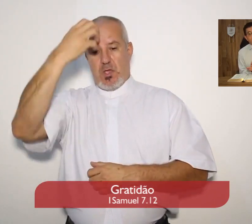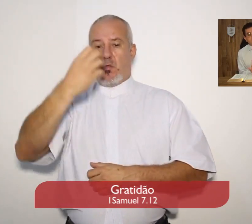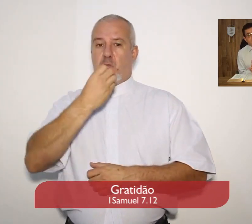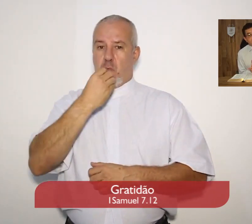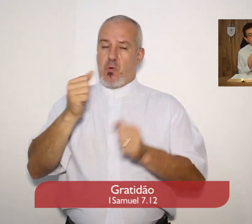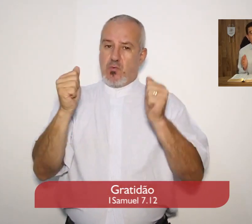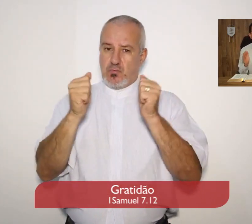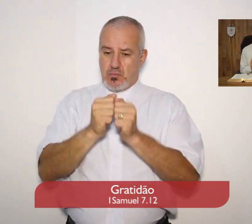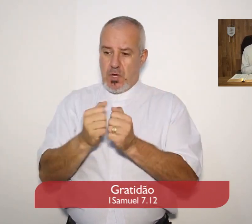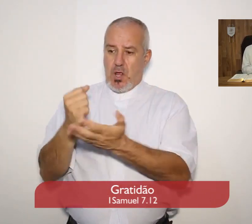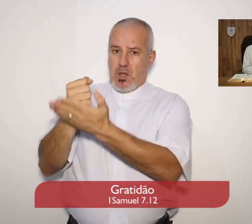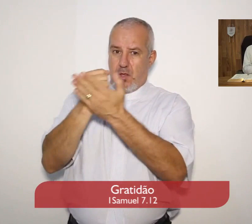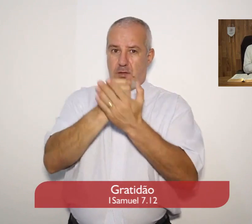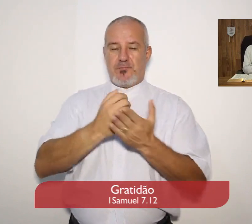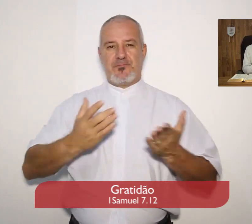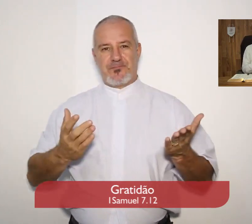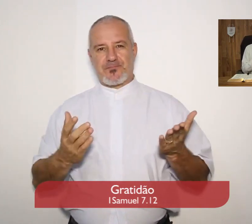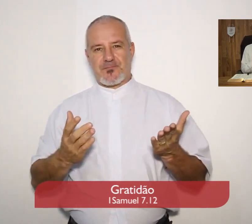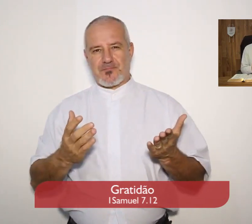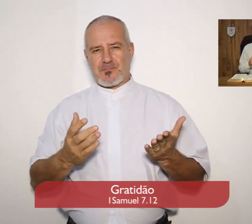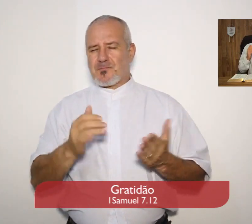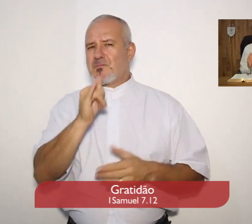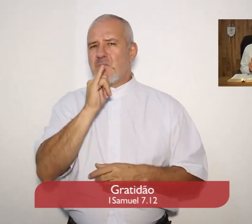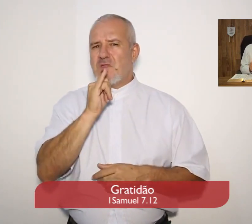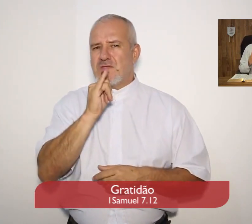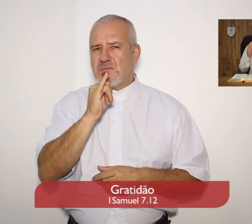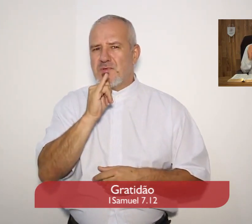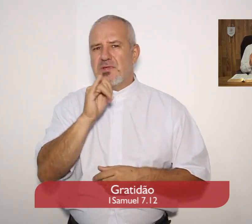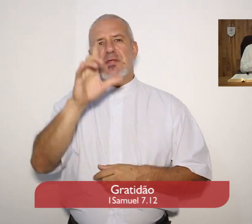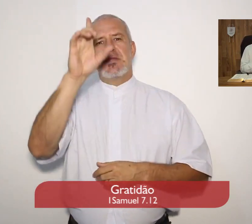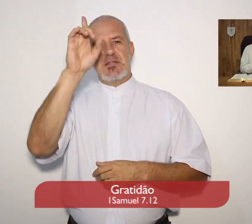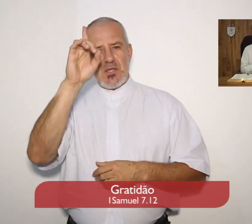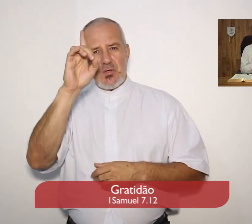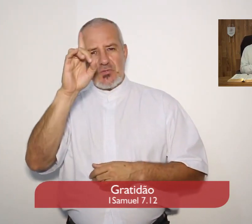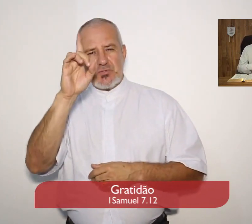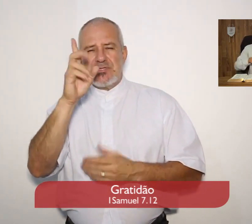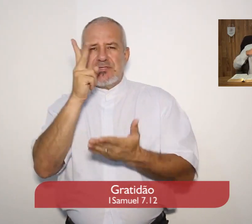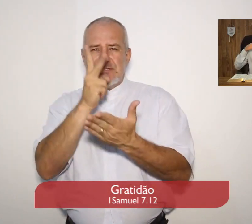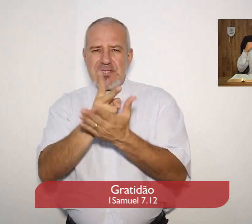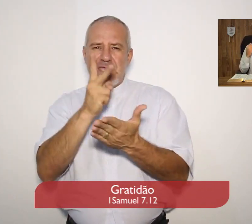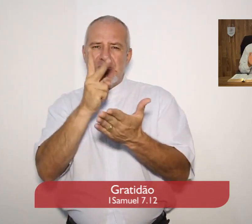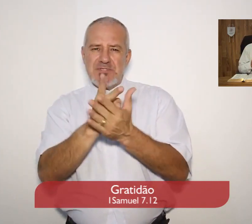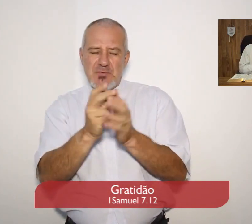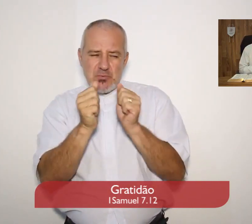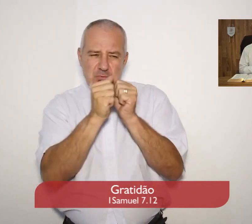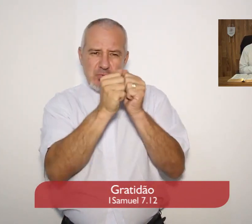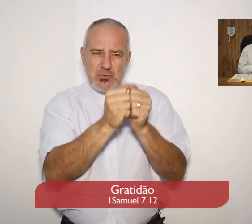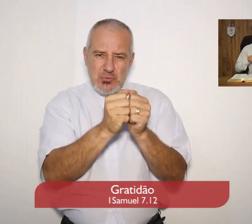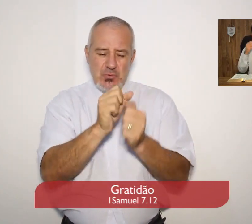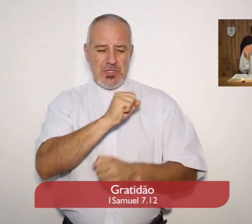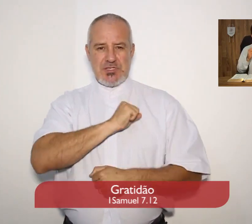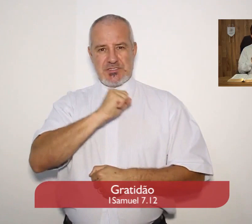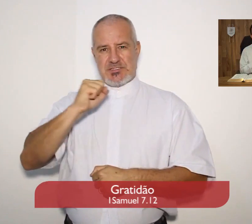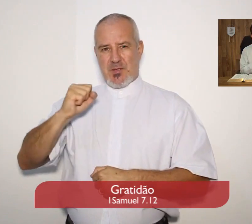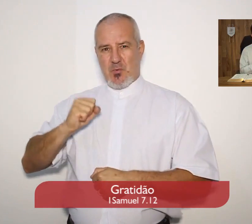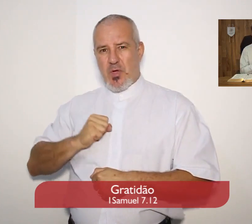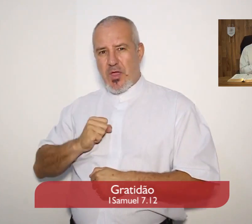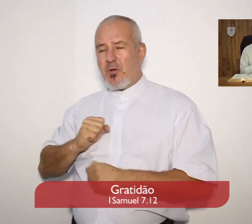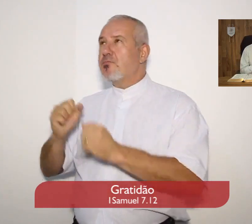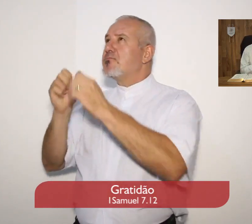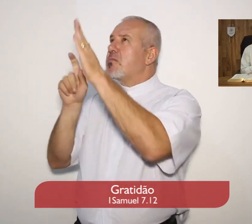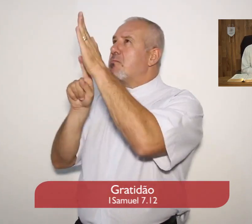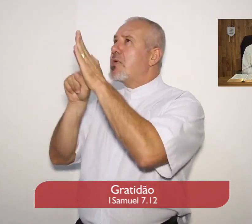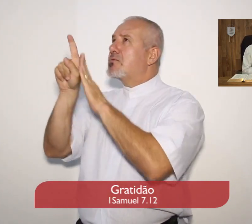que Deus não queria. Deus queria que o povo continuasse sendo pastoreado, sendo